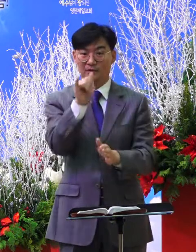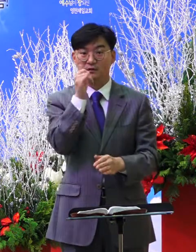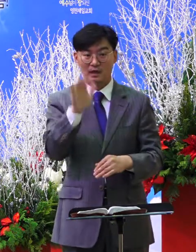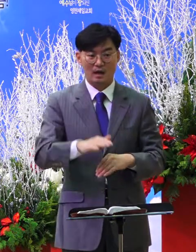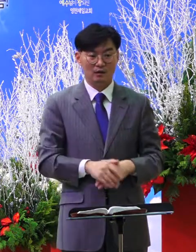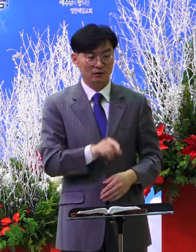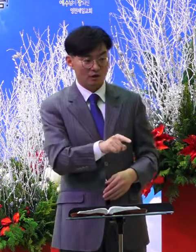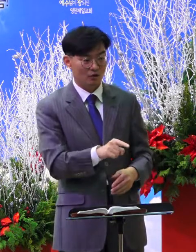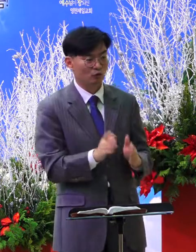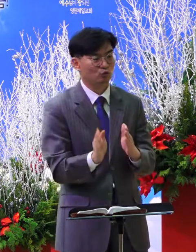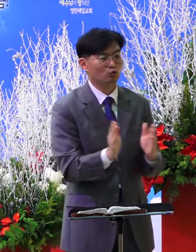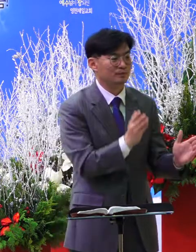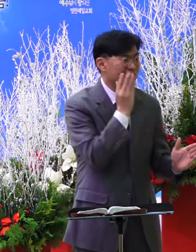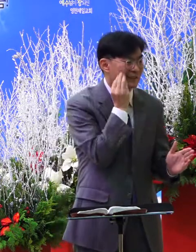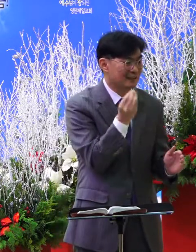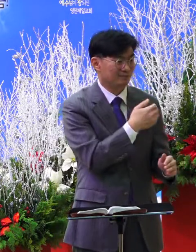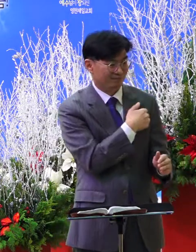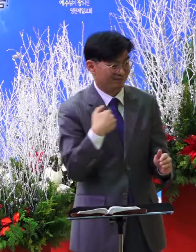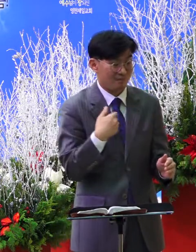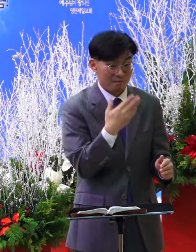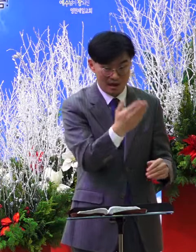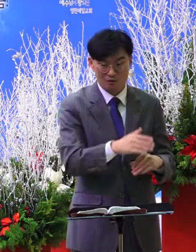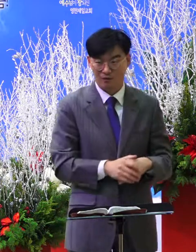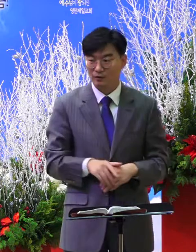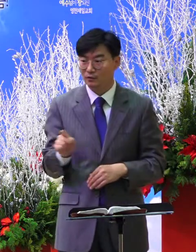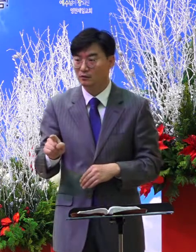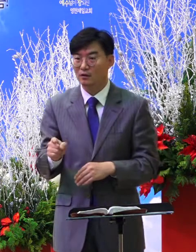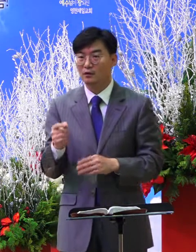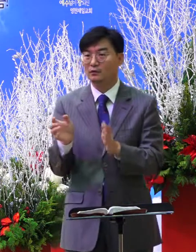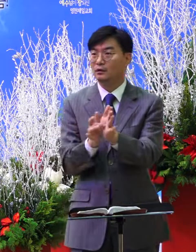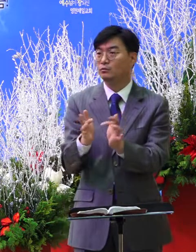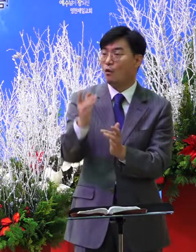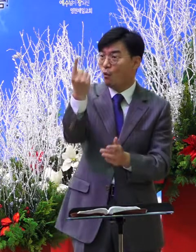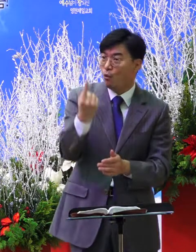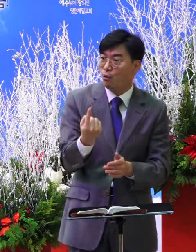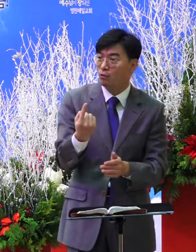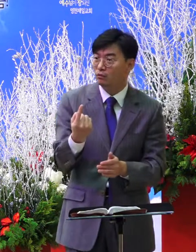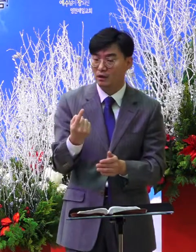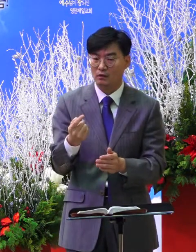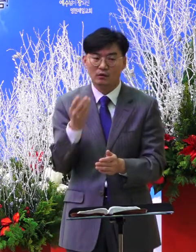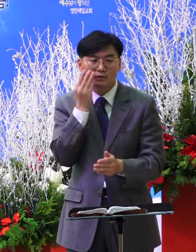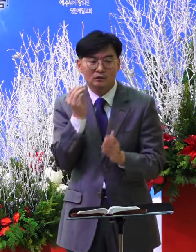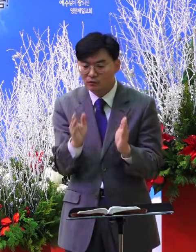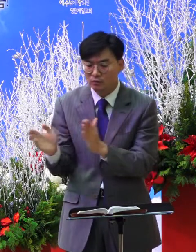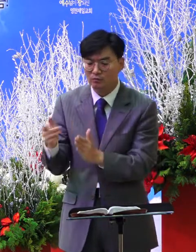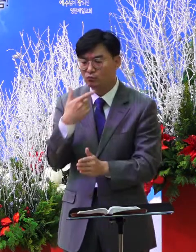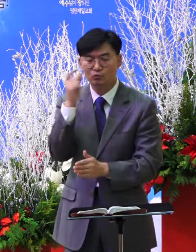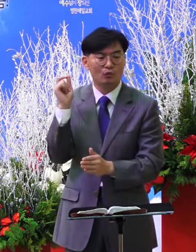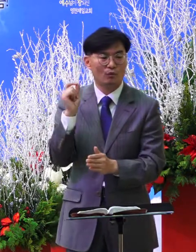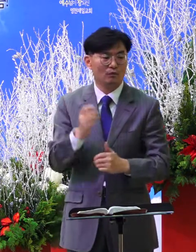뜨겁게 사모하지는 않았다는 것입니다. 이것이 예수님께서 말씀하신 영적으로 잠들어 있는